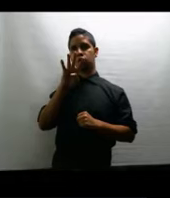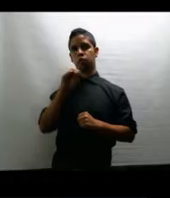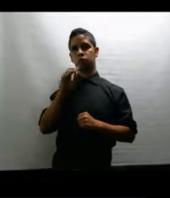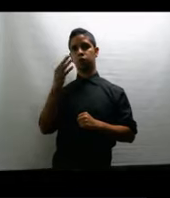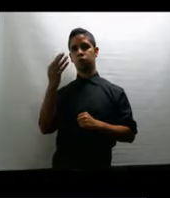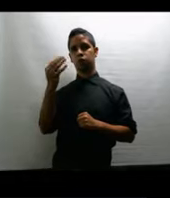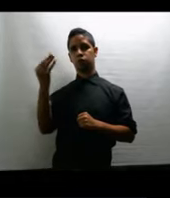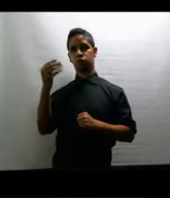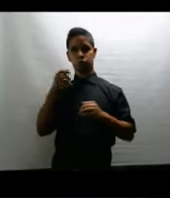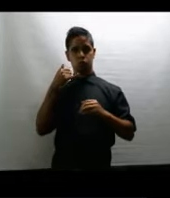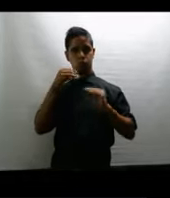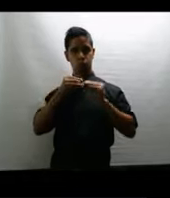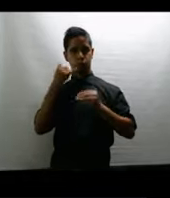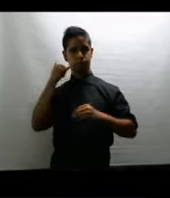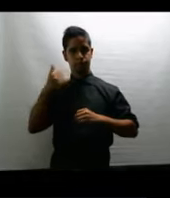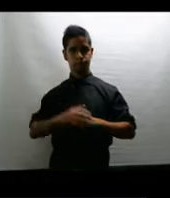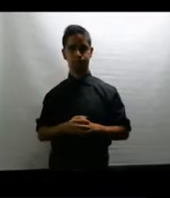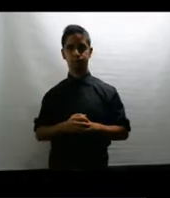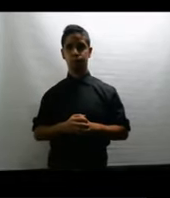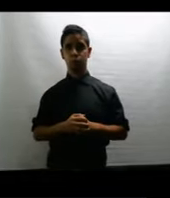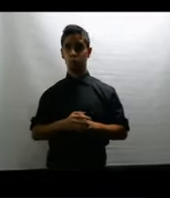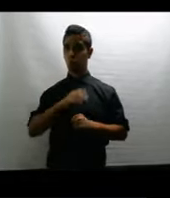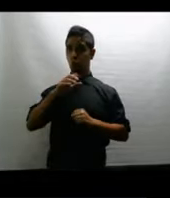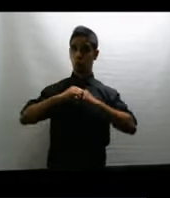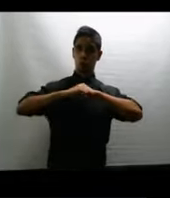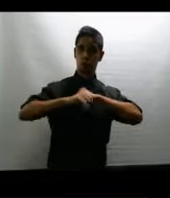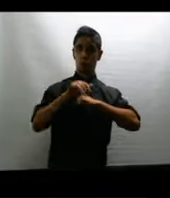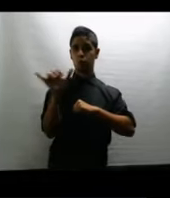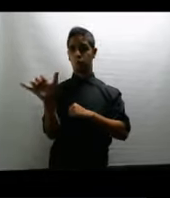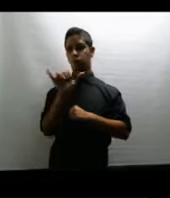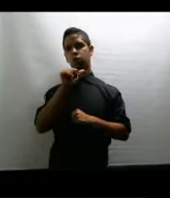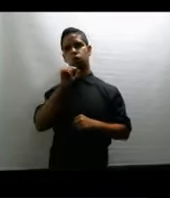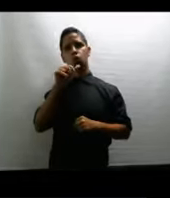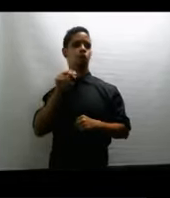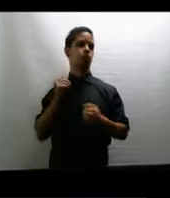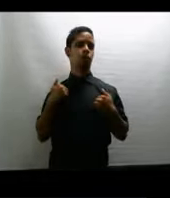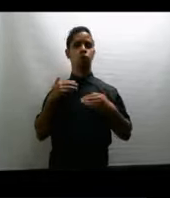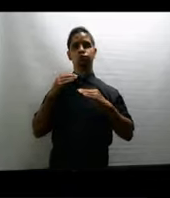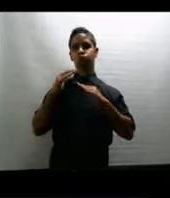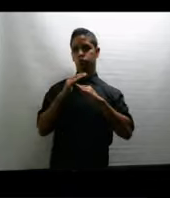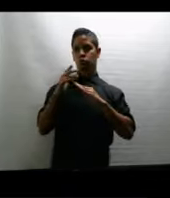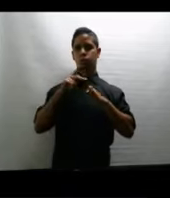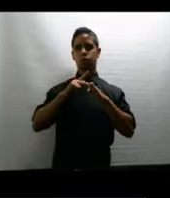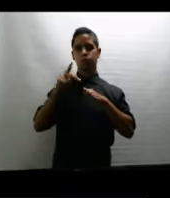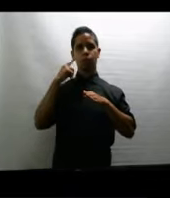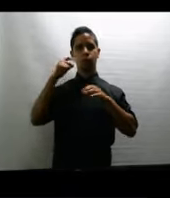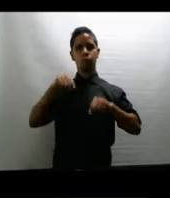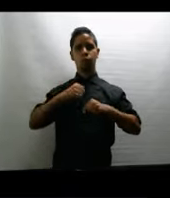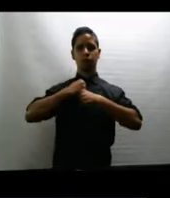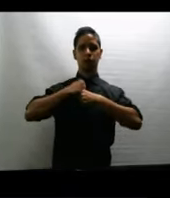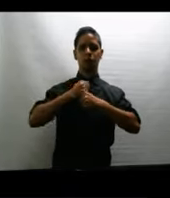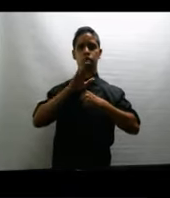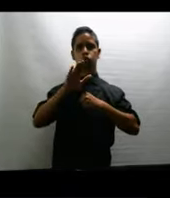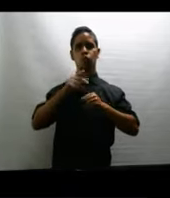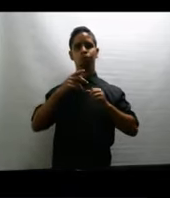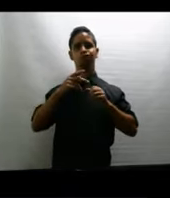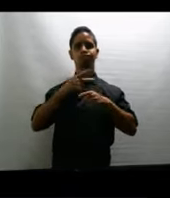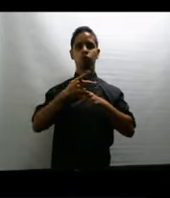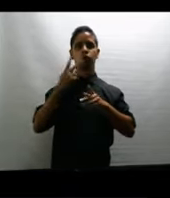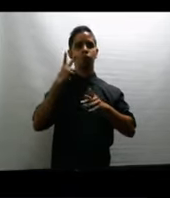Deja que tus medios se salgan del bonche. En Media Room contamos con el mejor equipo de profesionales para crear tu producción visual.